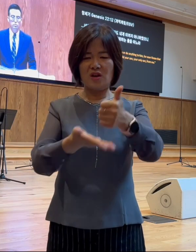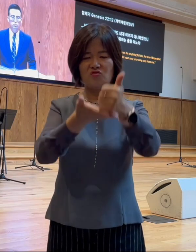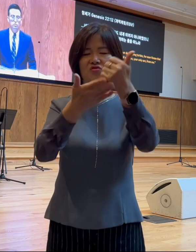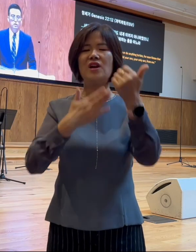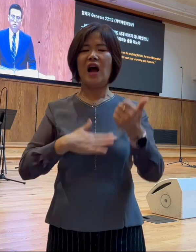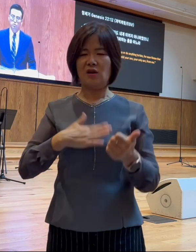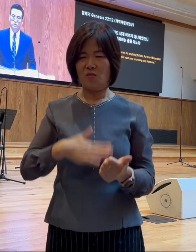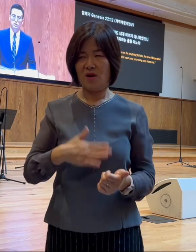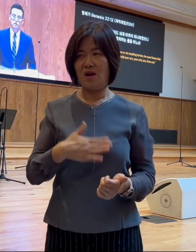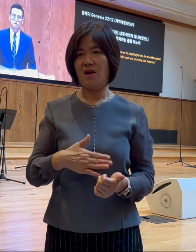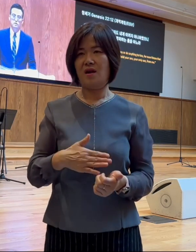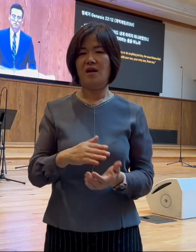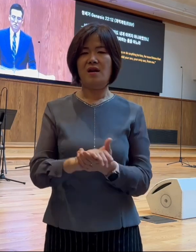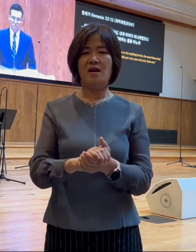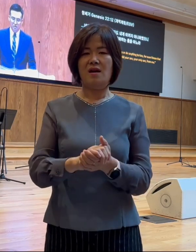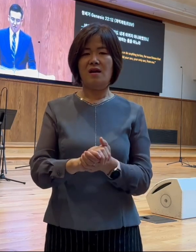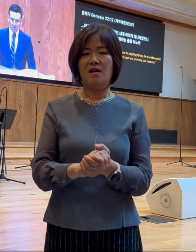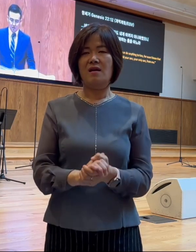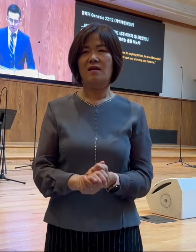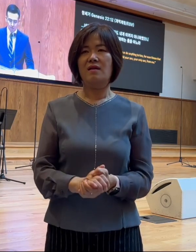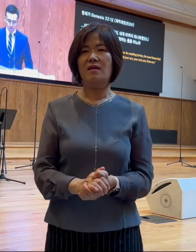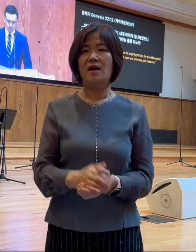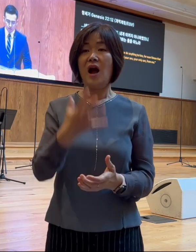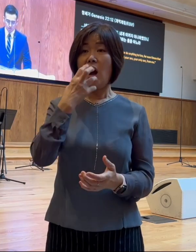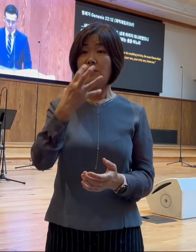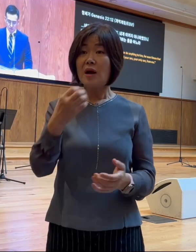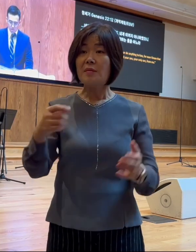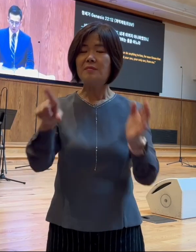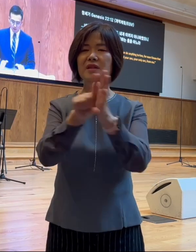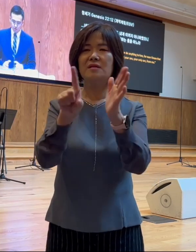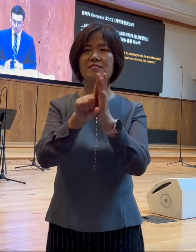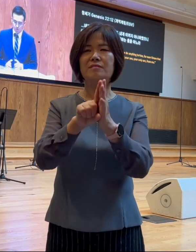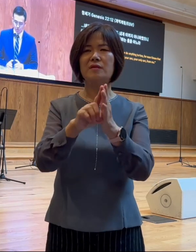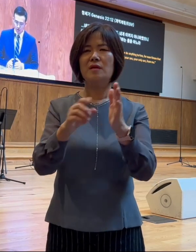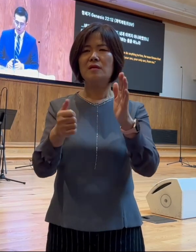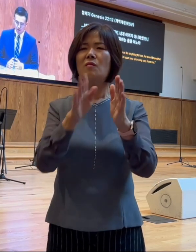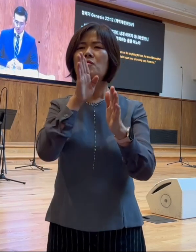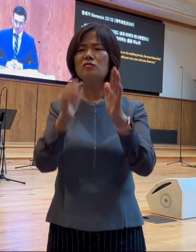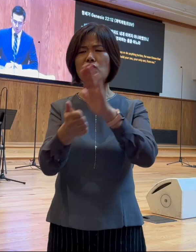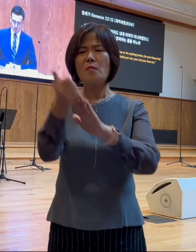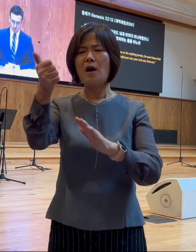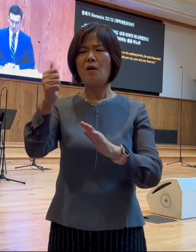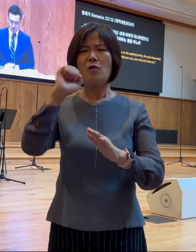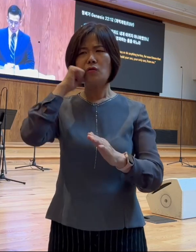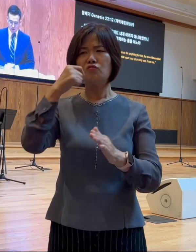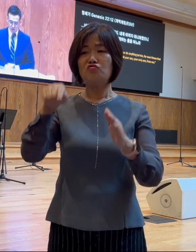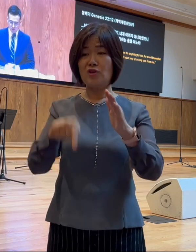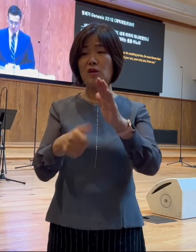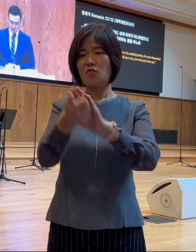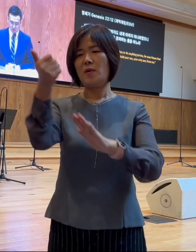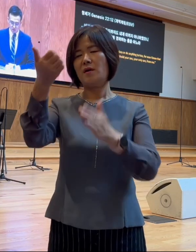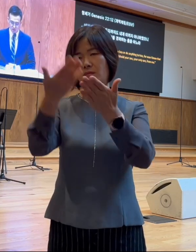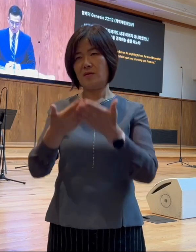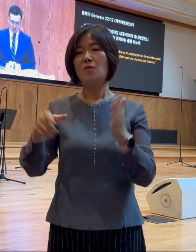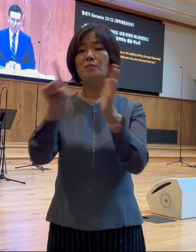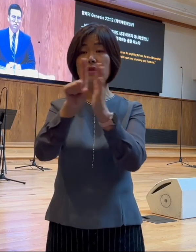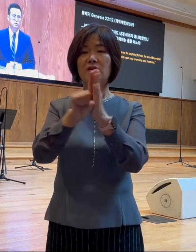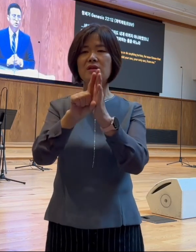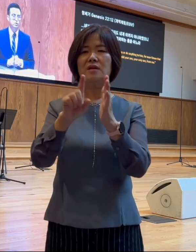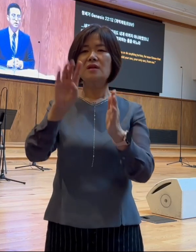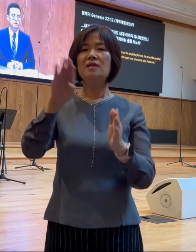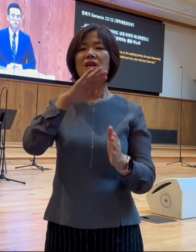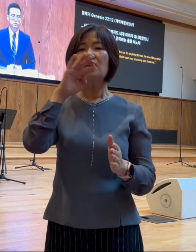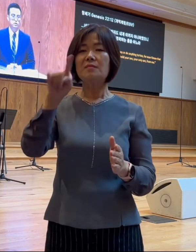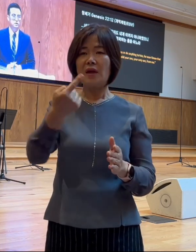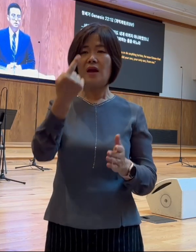경외하는 줄 아노라. 아브라함의 믿음은 바랄 수 없는 중에 바라고 믿어서 100세의 아들을 받은 그 사건, 그